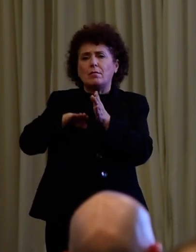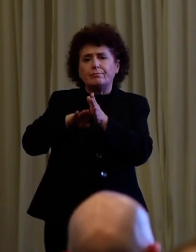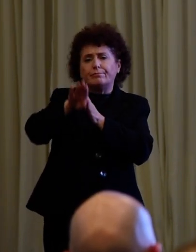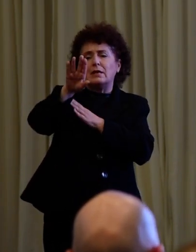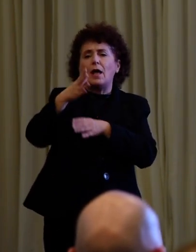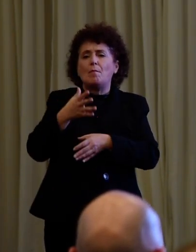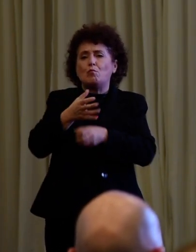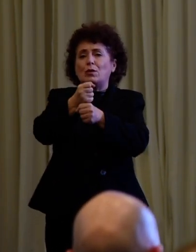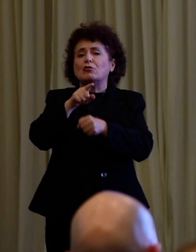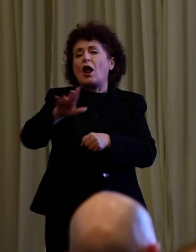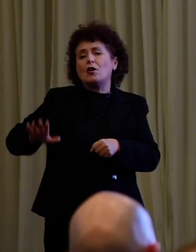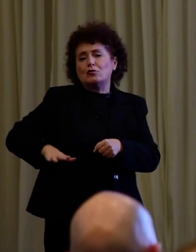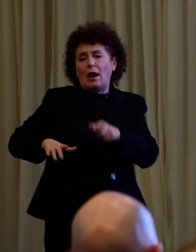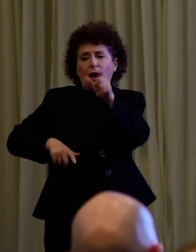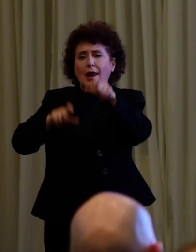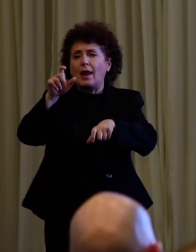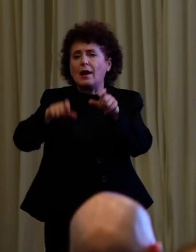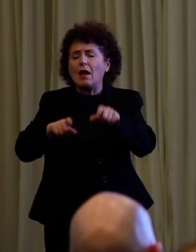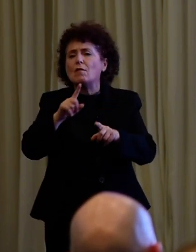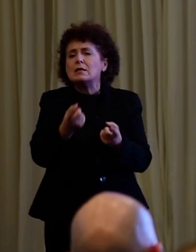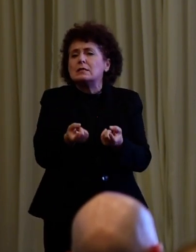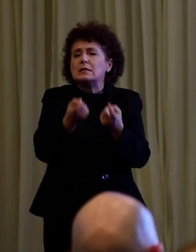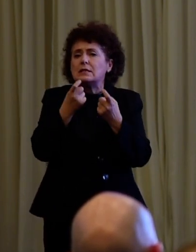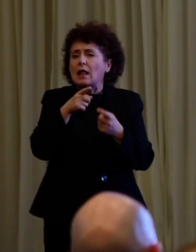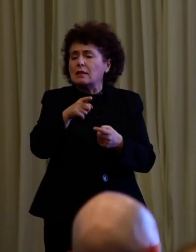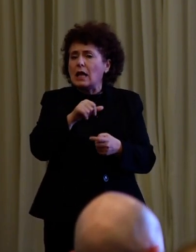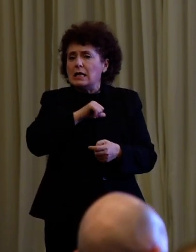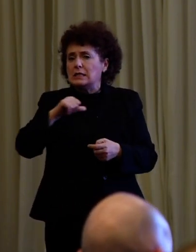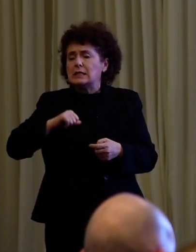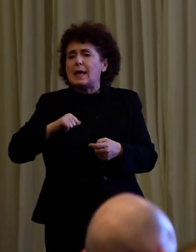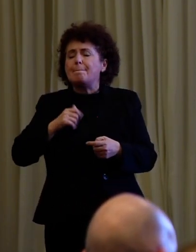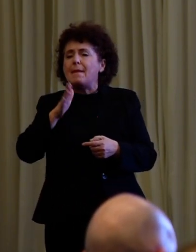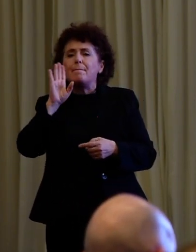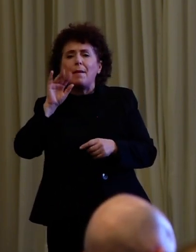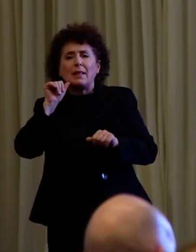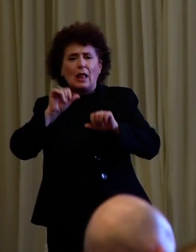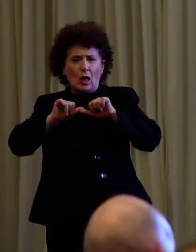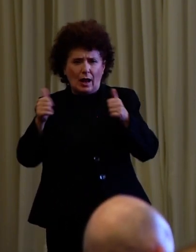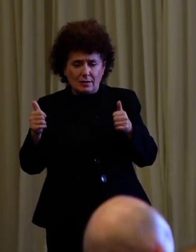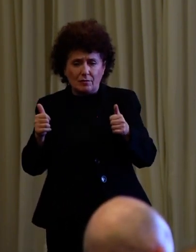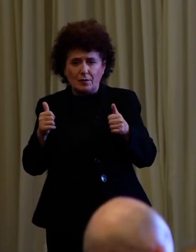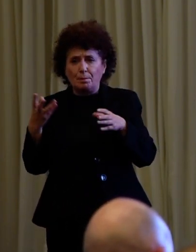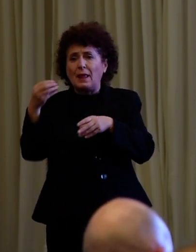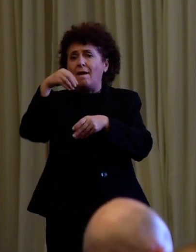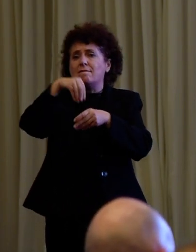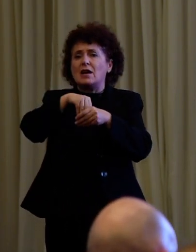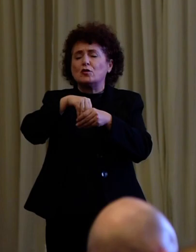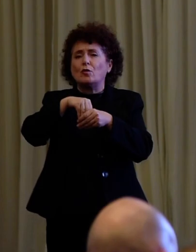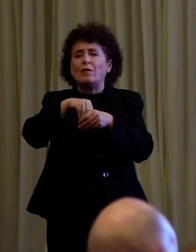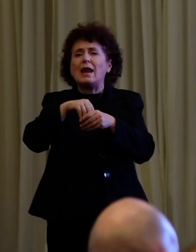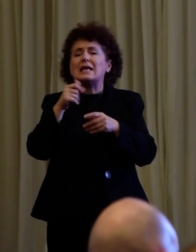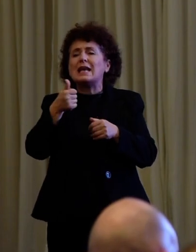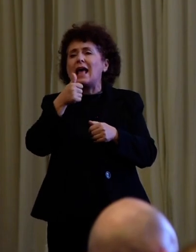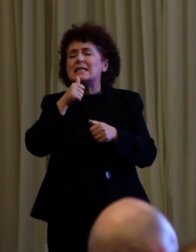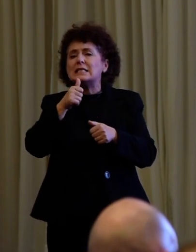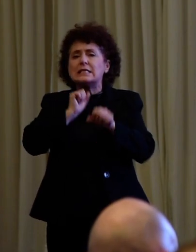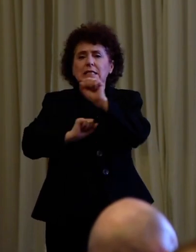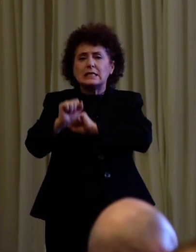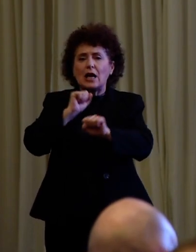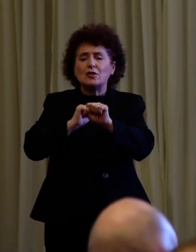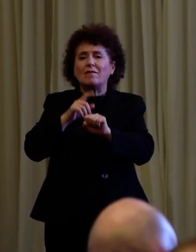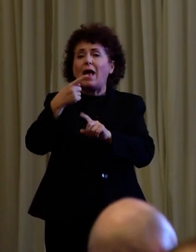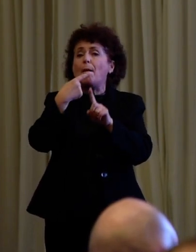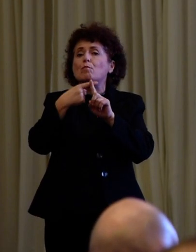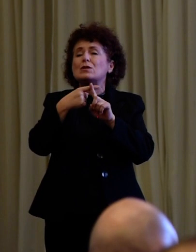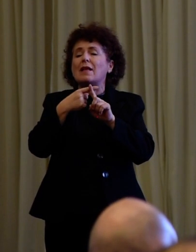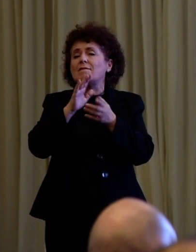финансиска подршка на жените предприемачки, руралните жени и самохраните родители. Внесување на контрацептивните средства на